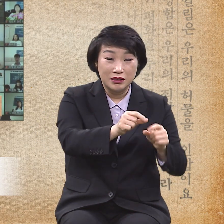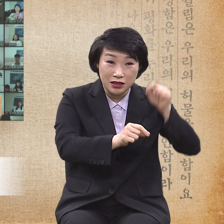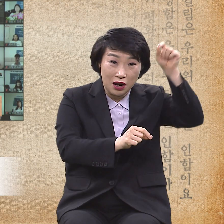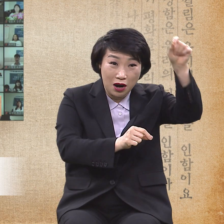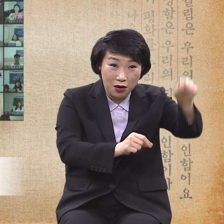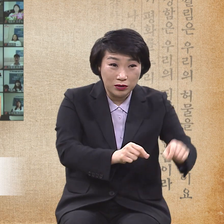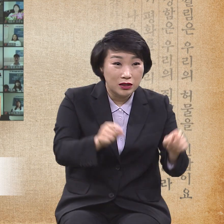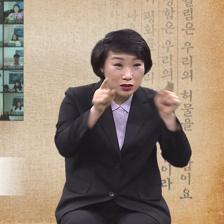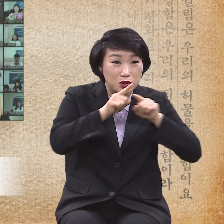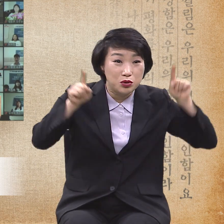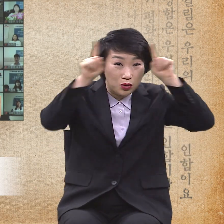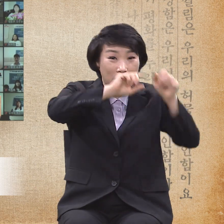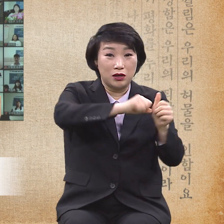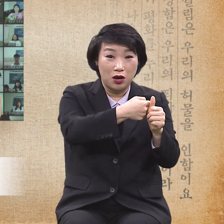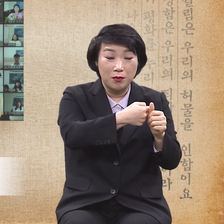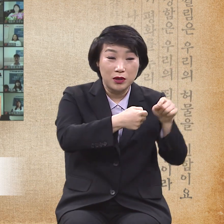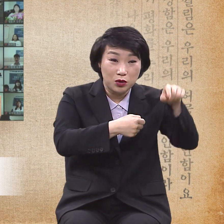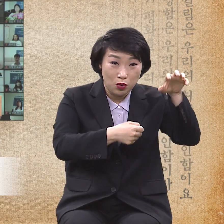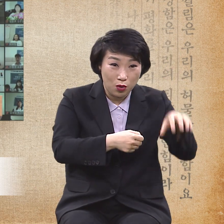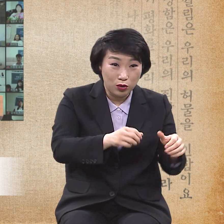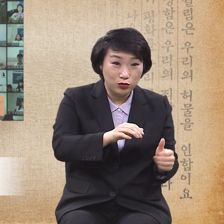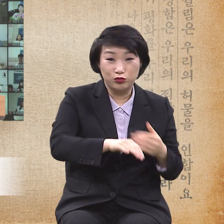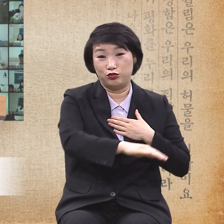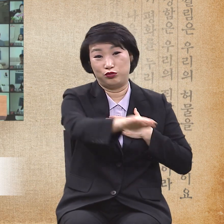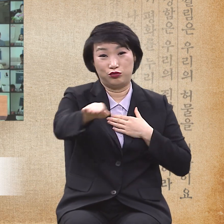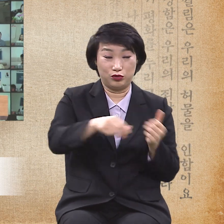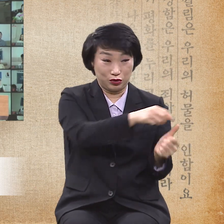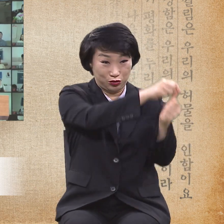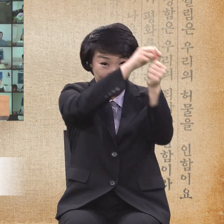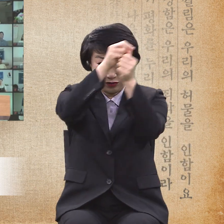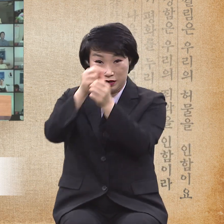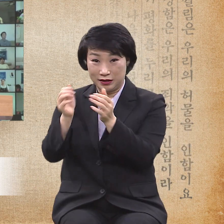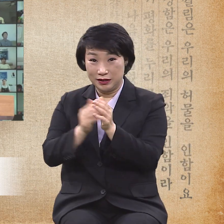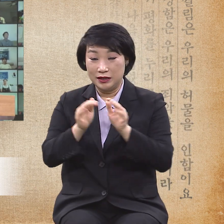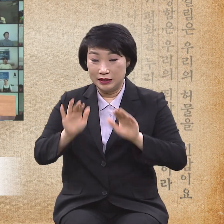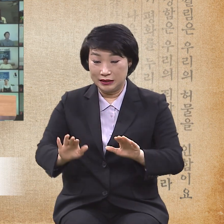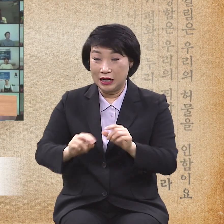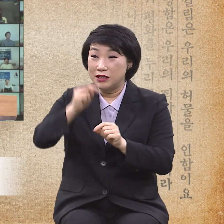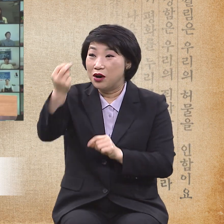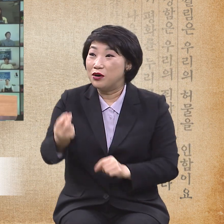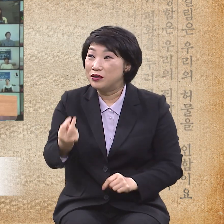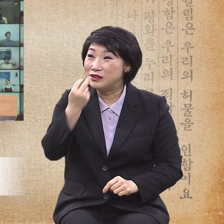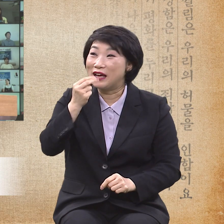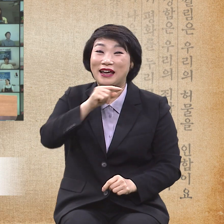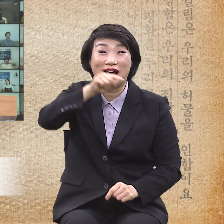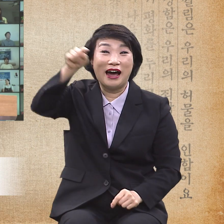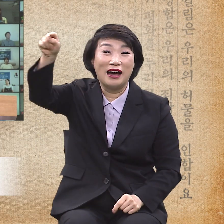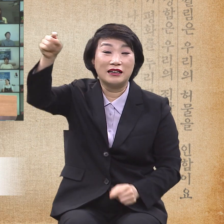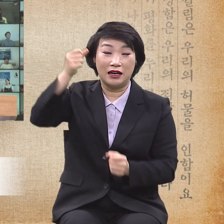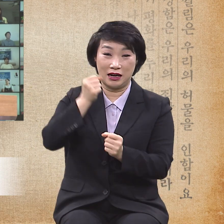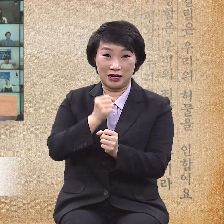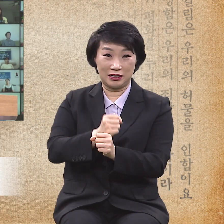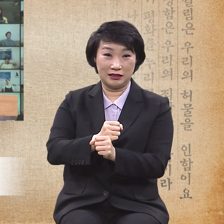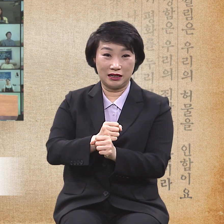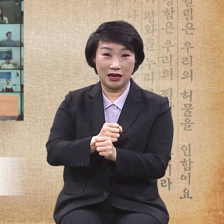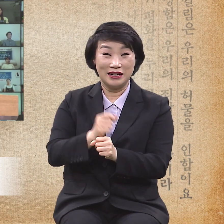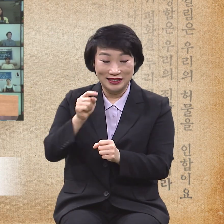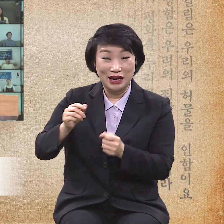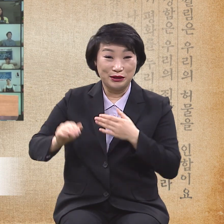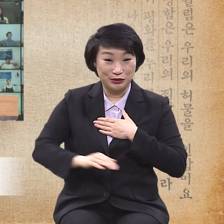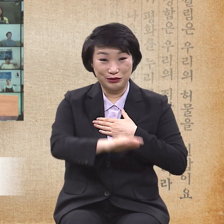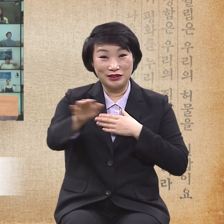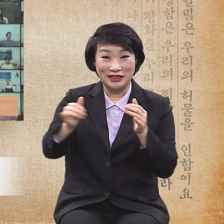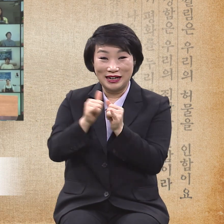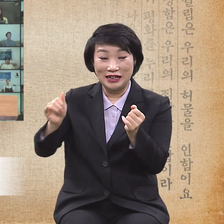영원한 지옥의 형벌에서 우리를 구원해서 영생에 이르게 하는 것이